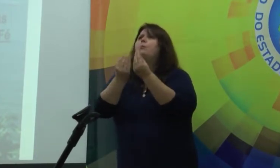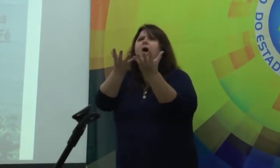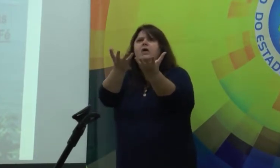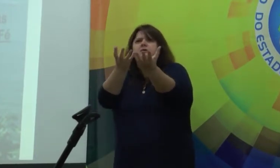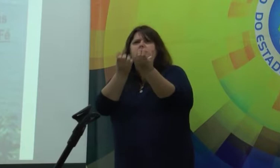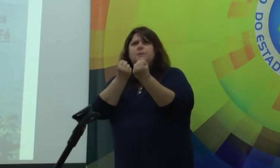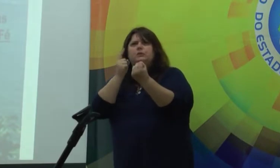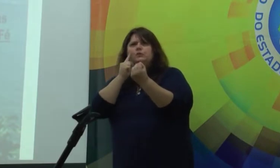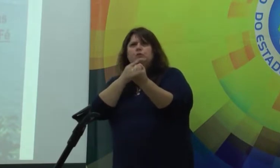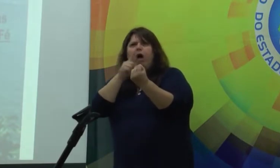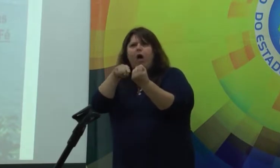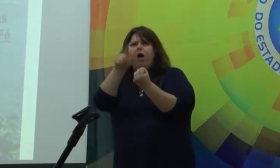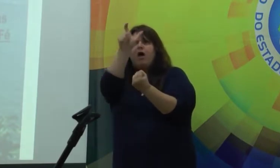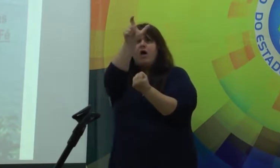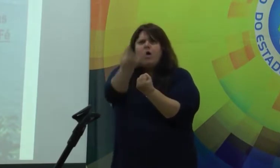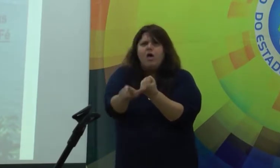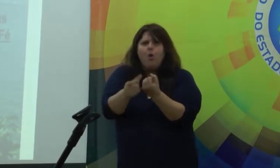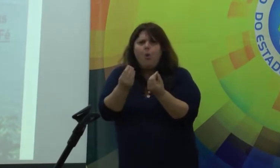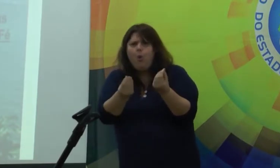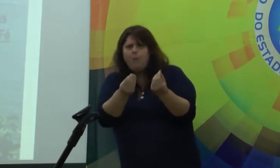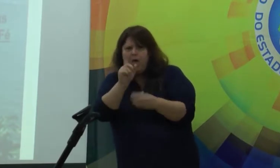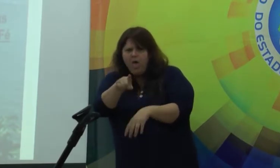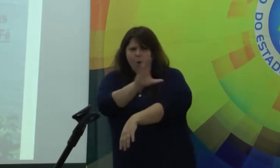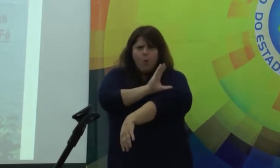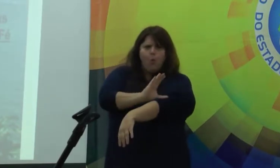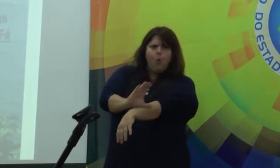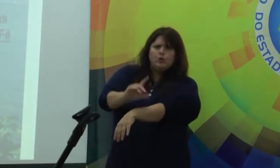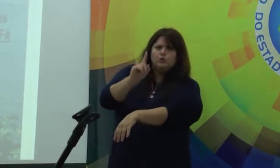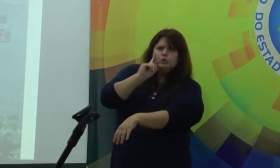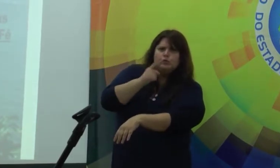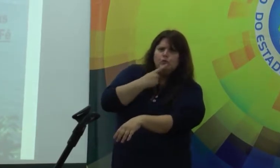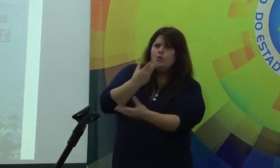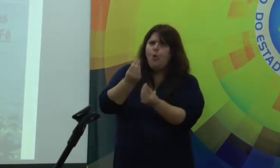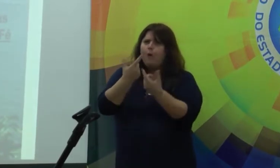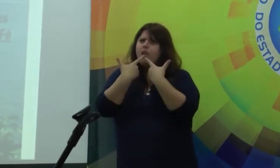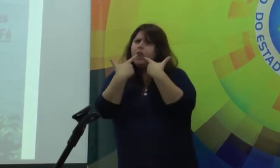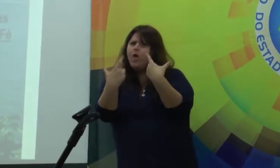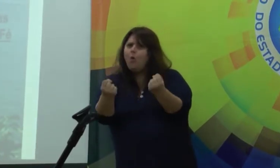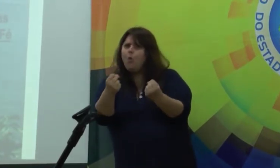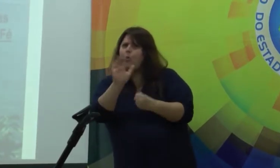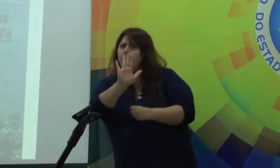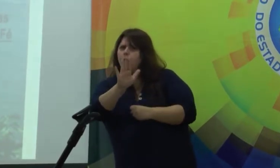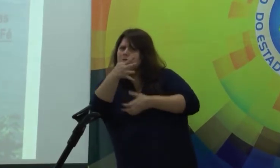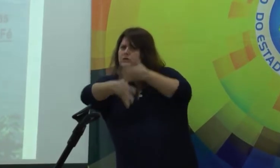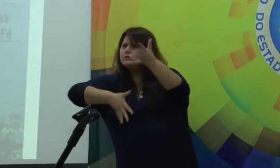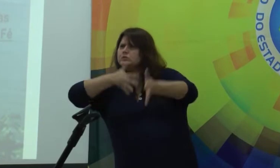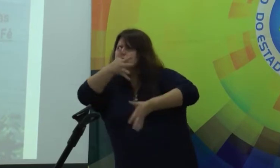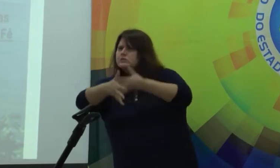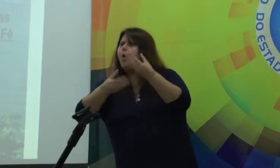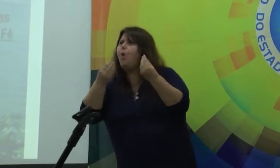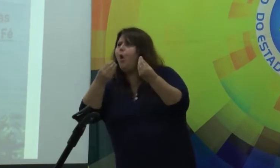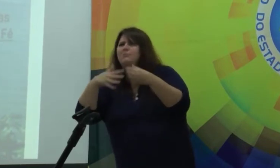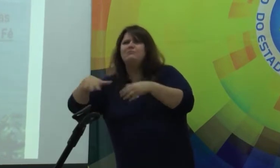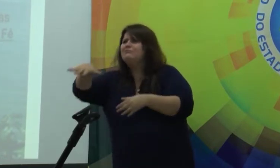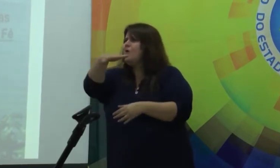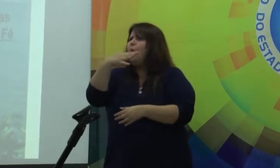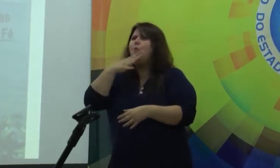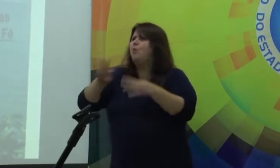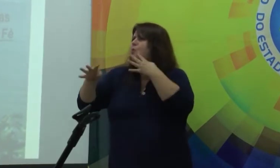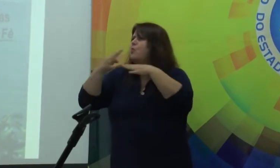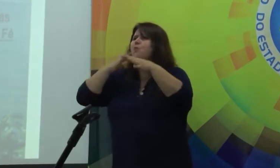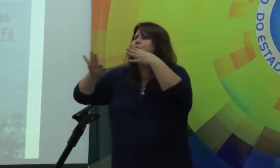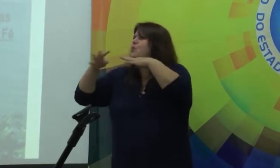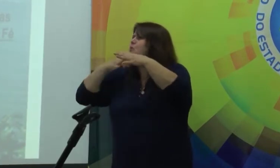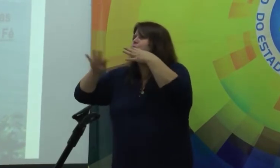espírita. Ainda não tem o acolhimento da pessoa surda, não conhece a sua cultura, a sua língua,